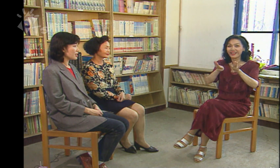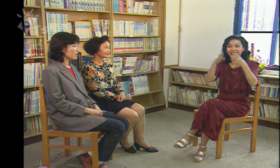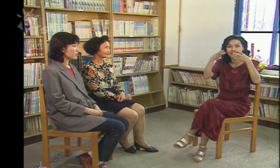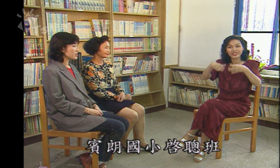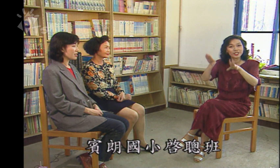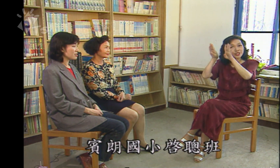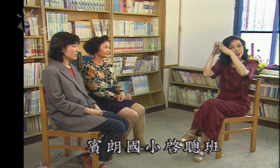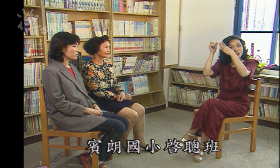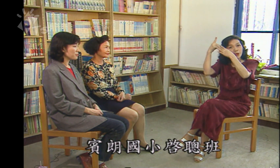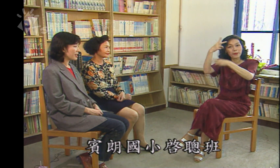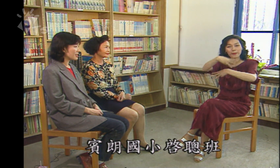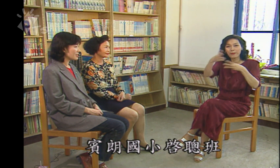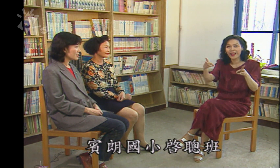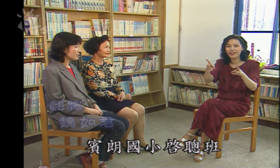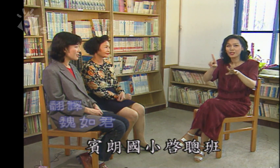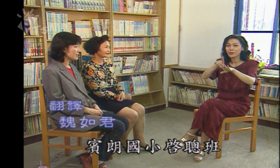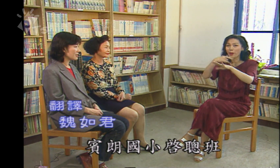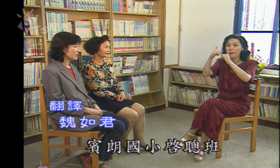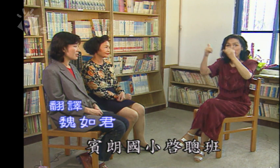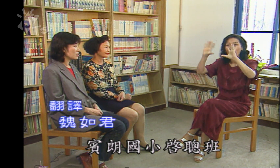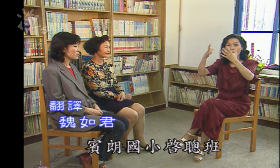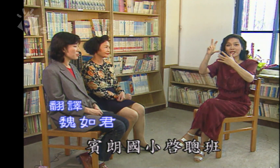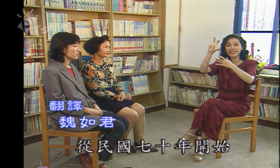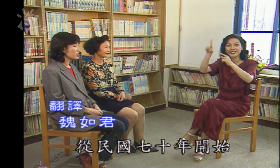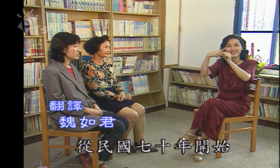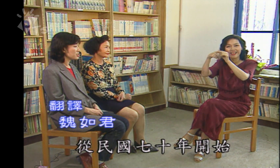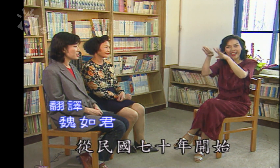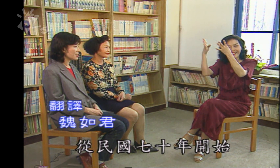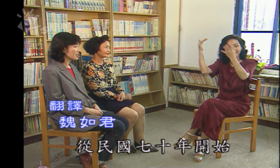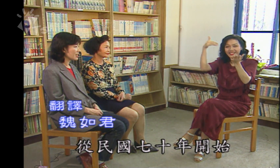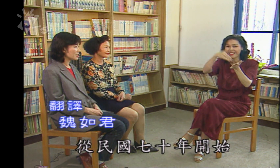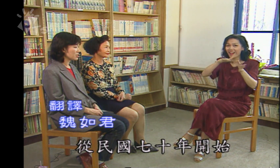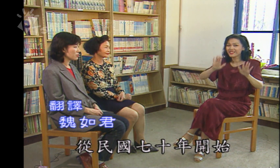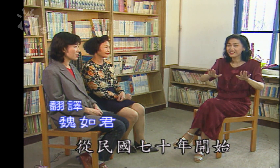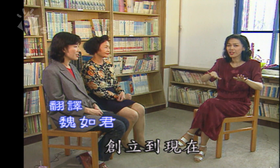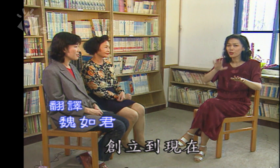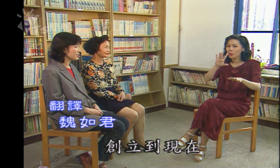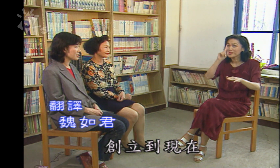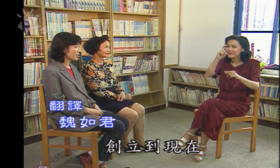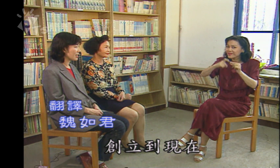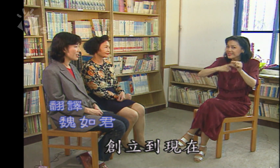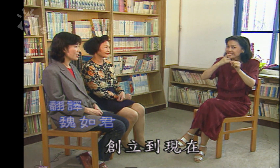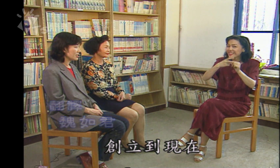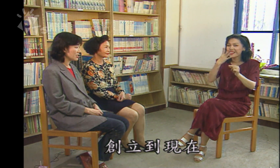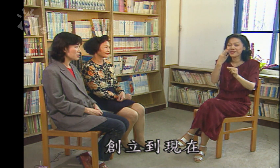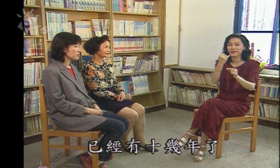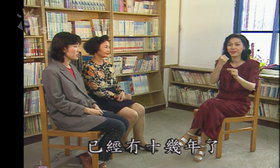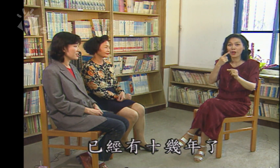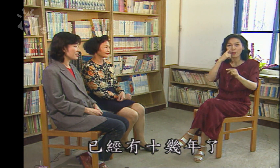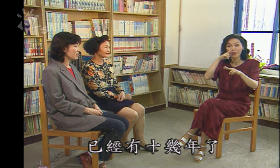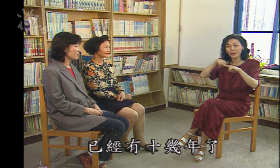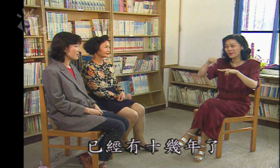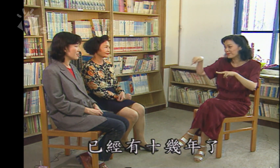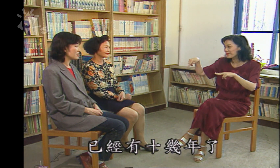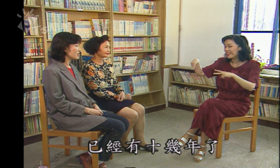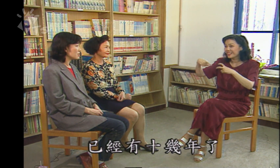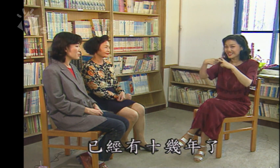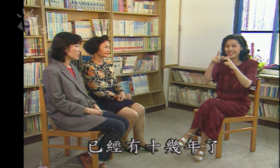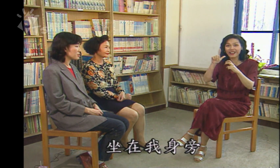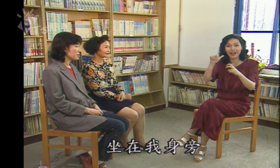国小启聪班从民国70年开始创立到现在，已经有10几年了。坐在我身旁